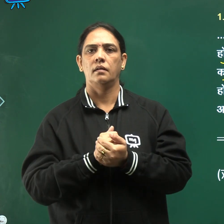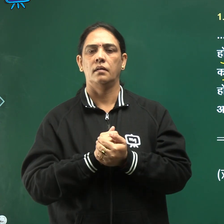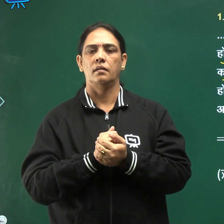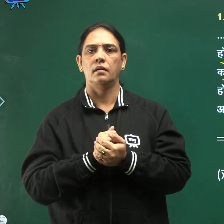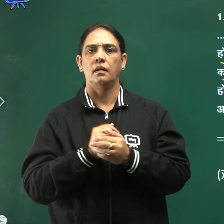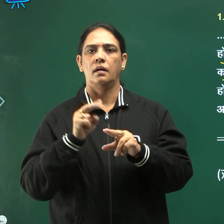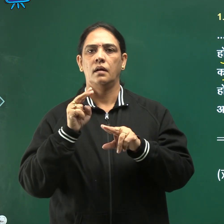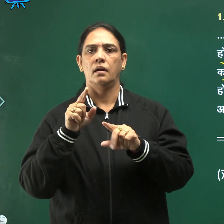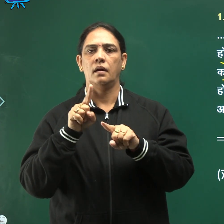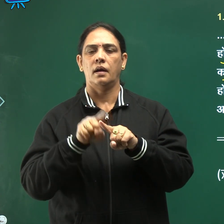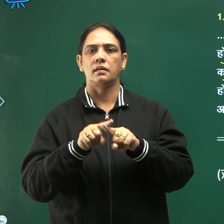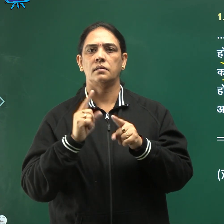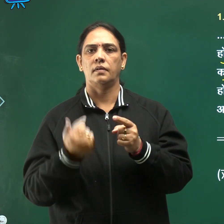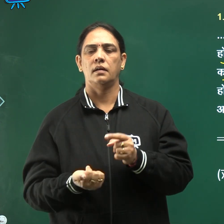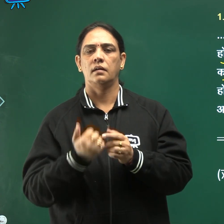x1